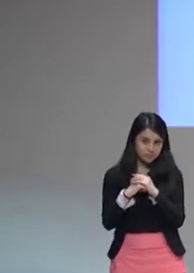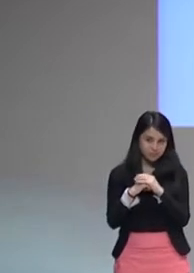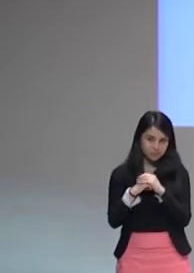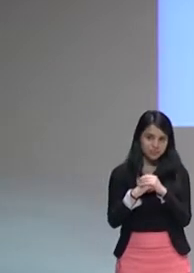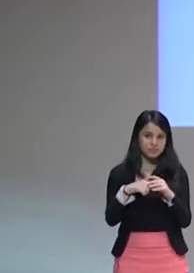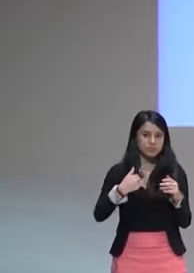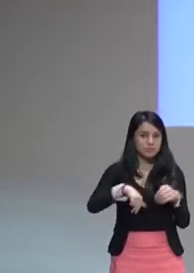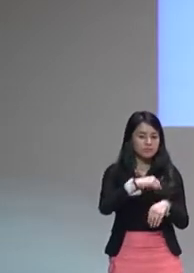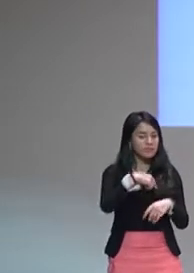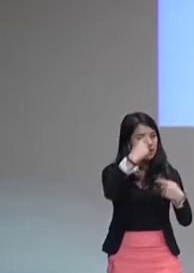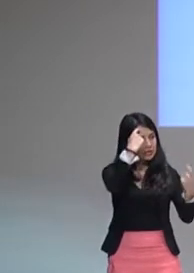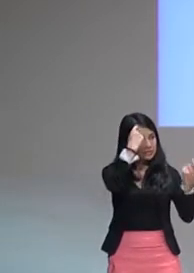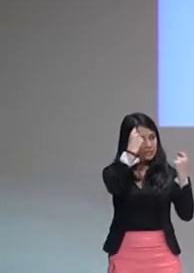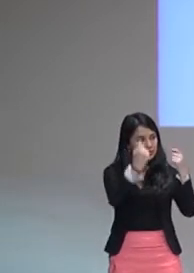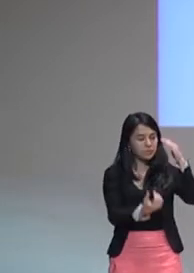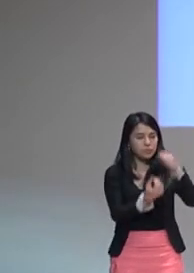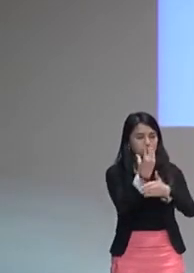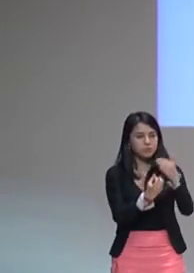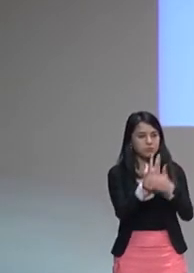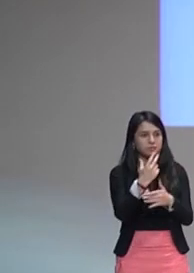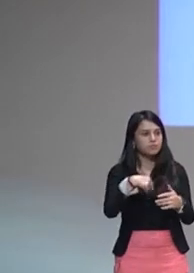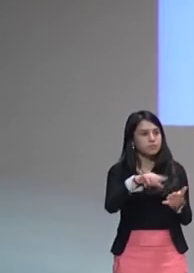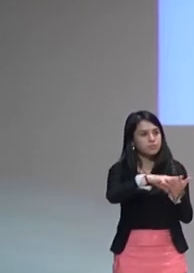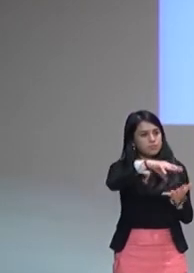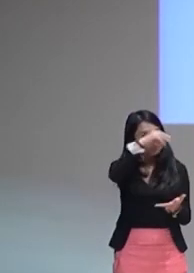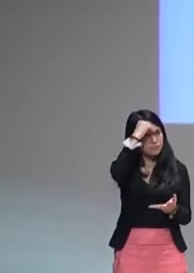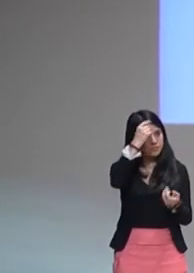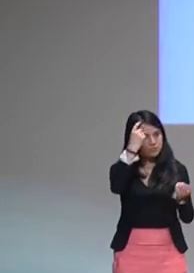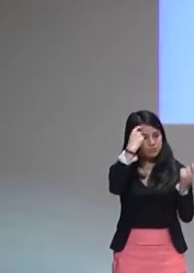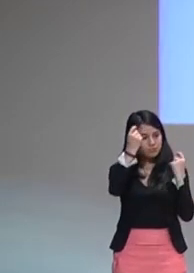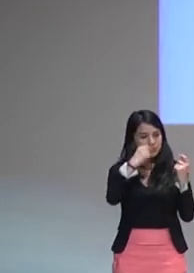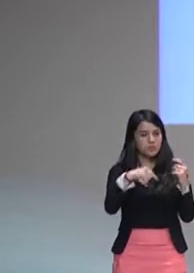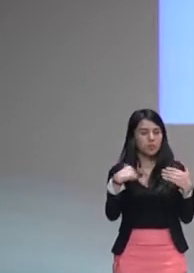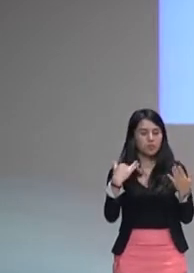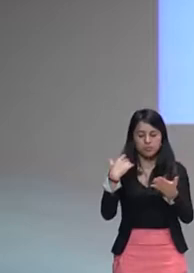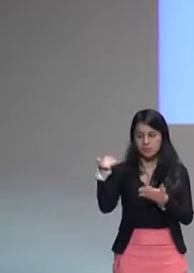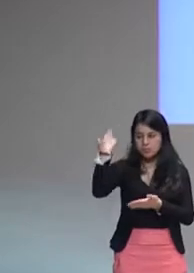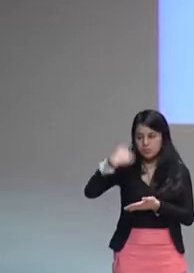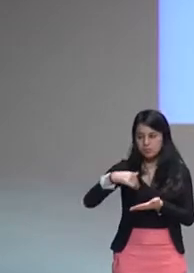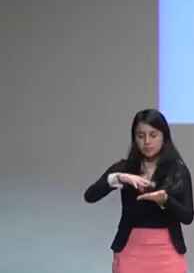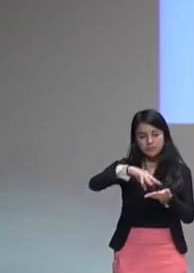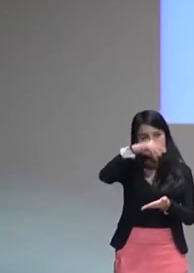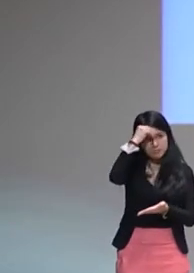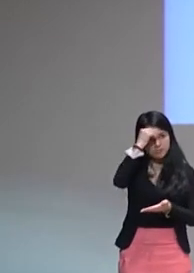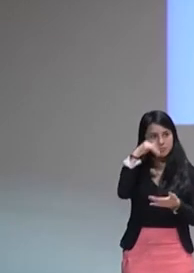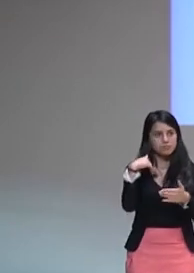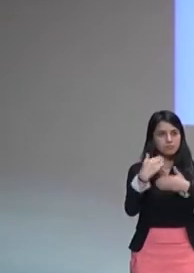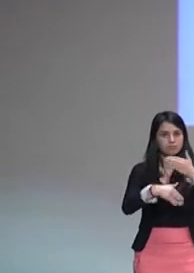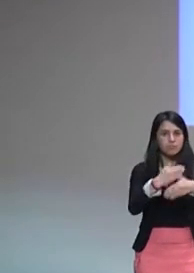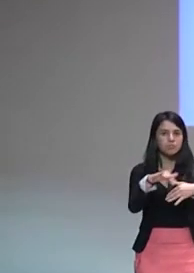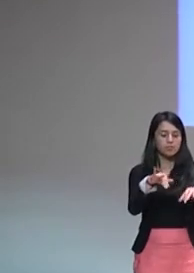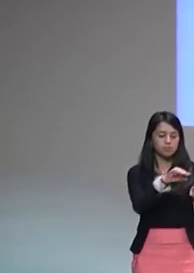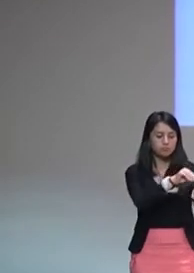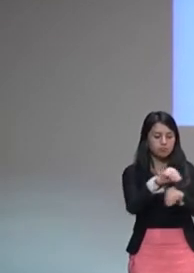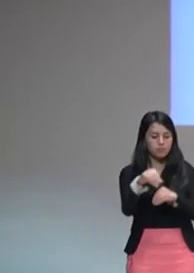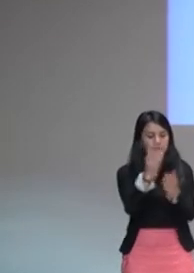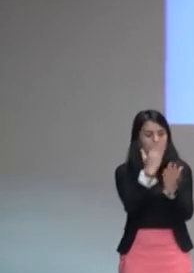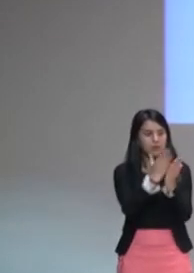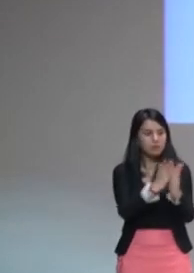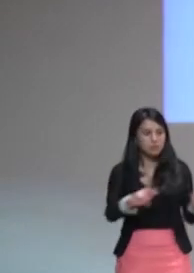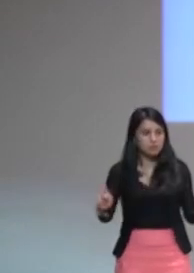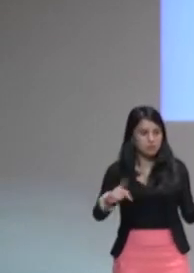estudiantes estrategias integrales para el aprendizaje de la historia, con el fin de capacitar a sus estudiantes